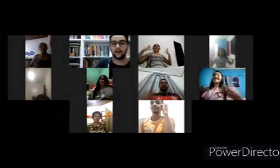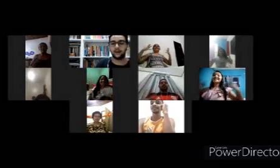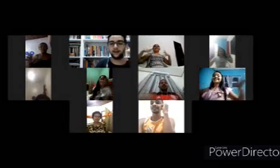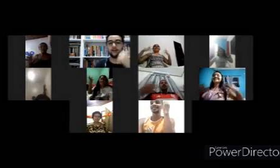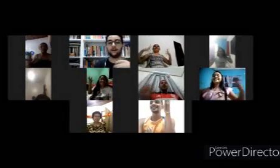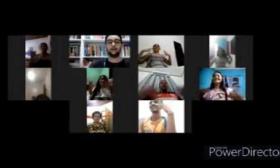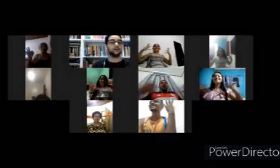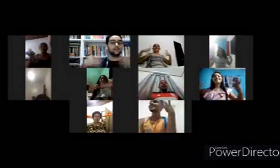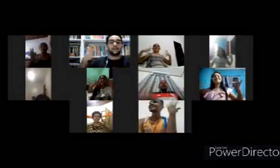Alegria é